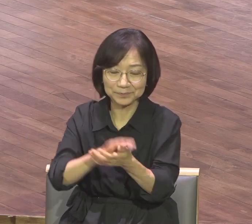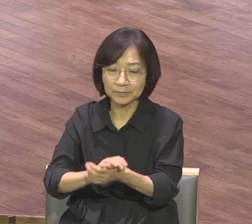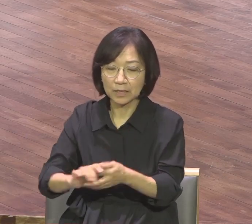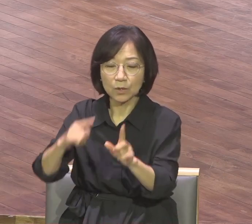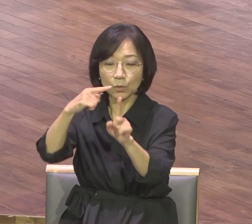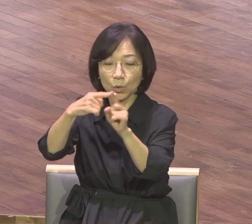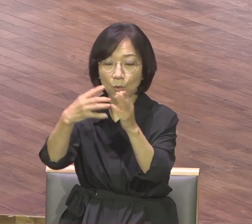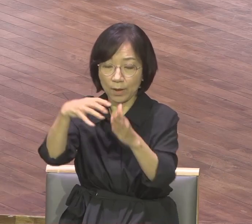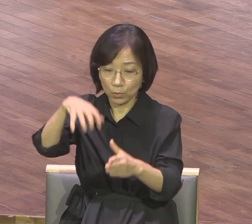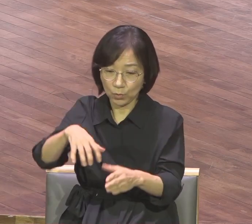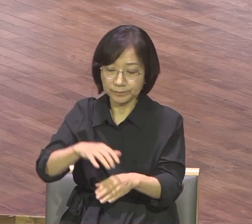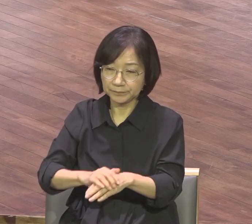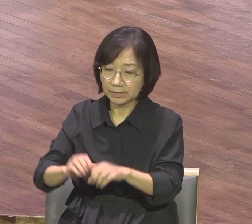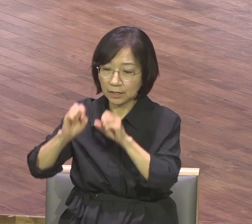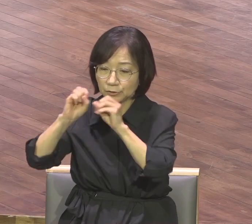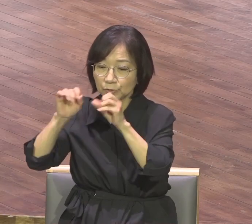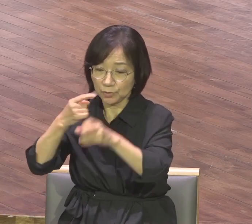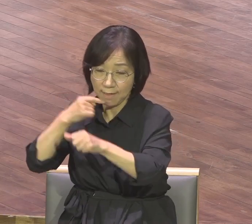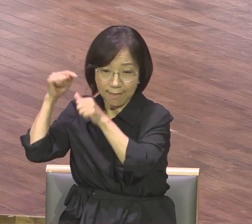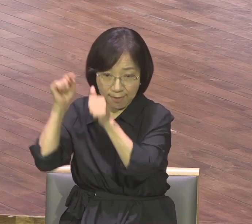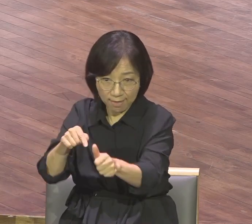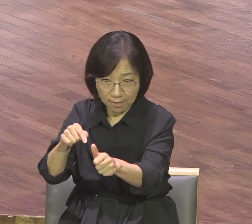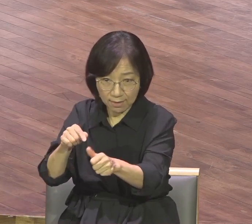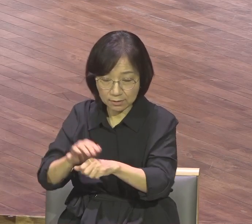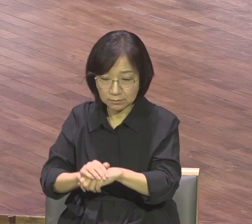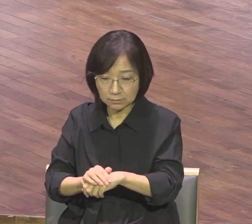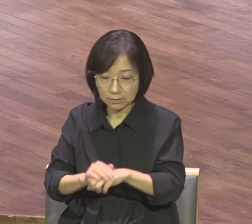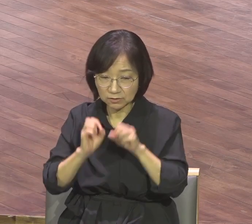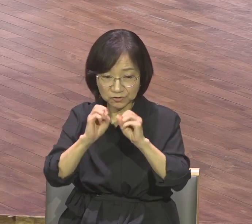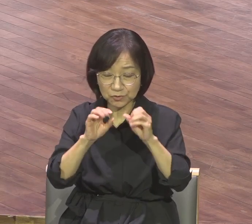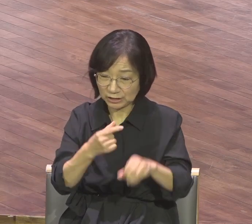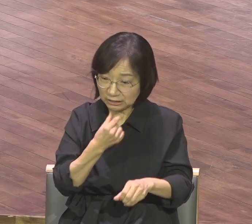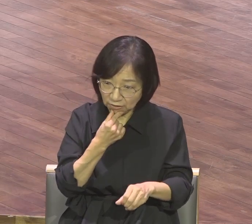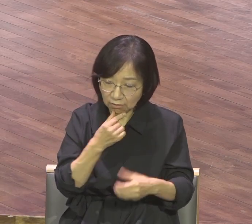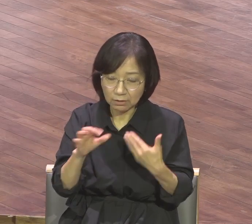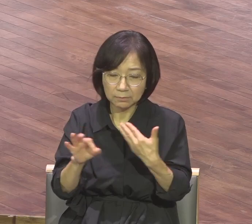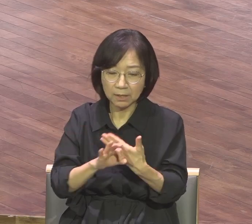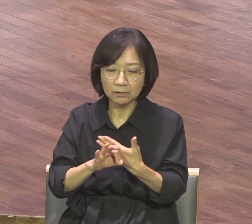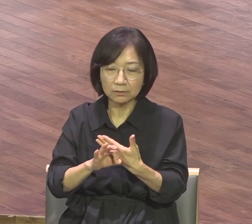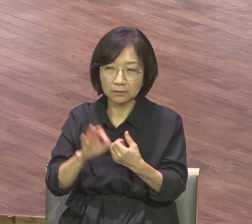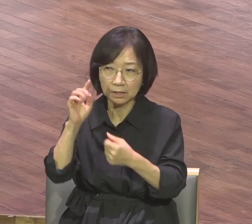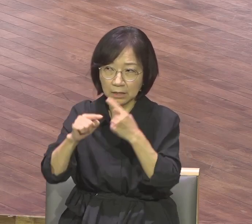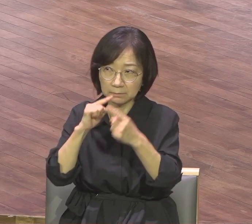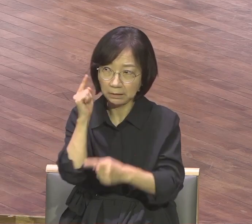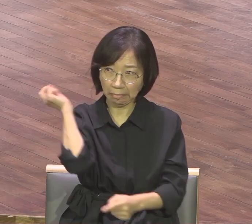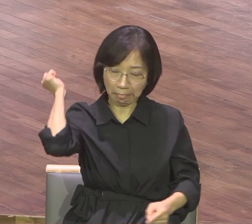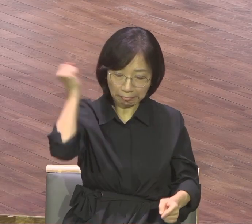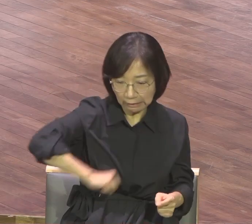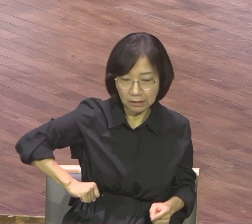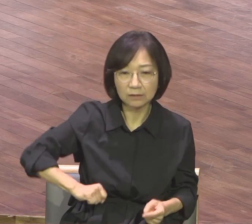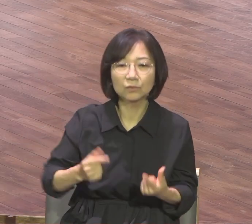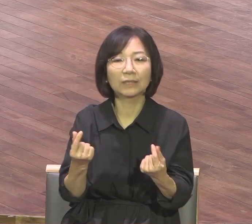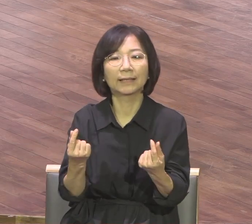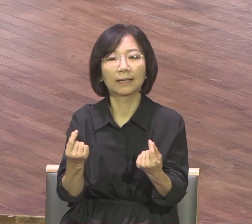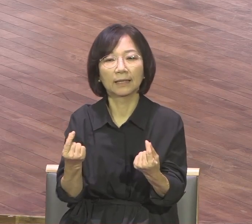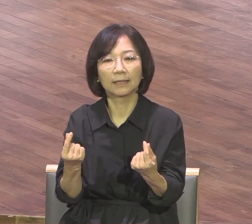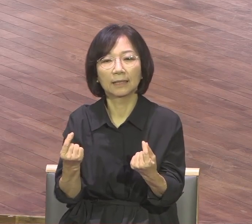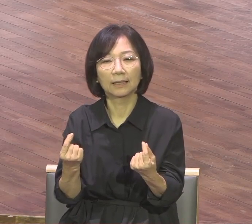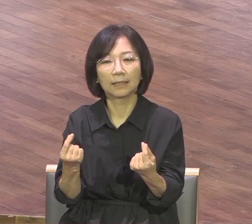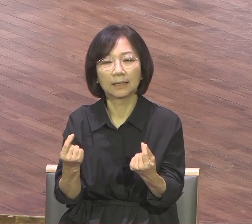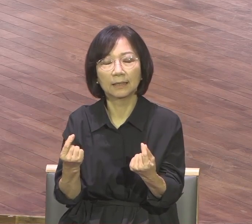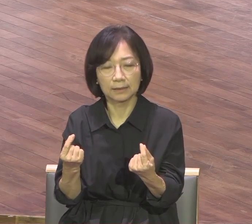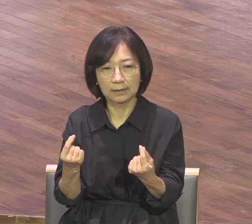받았다. 전도하지 않는 것은 불순종이다 그랬어요. 교회가 명령 받았는데 전도하지 않은